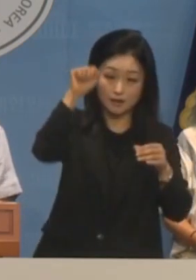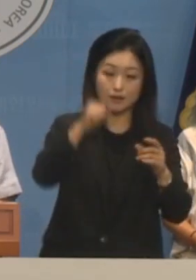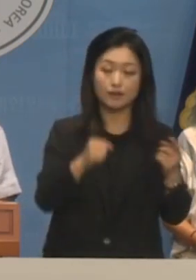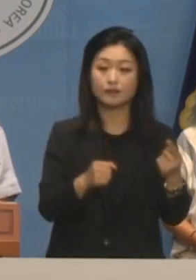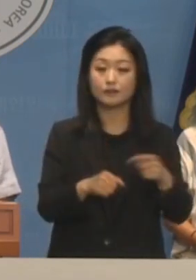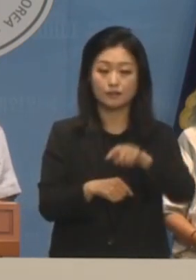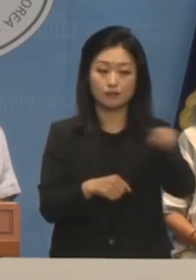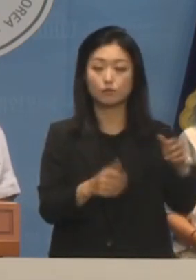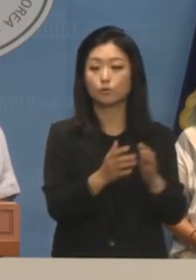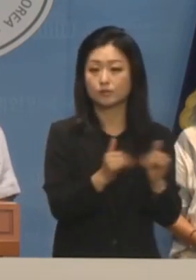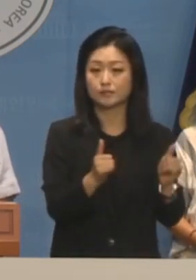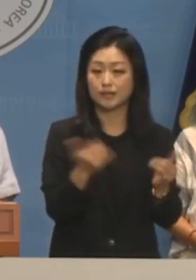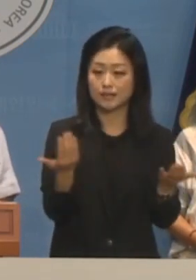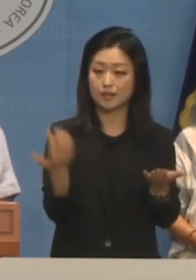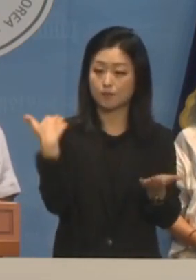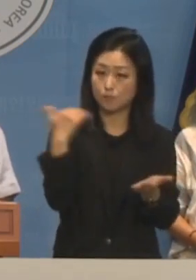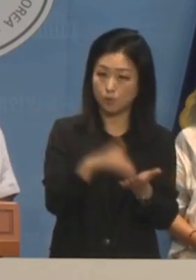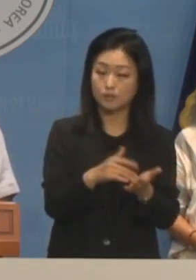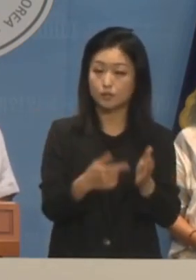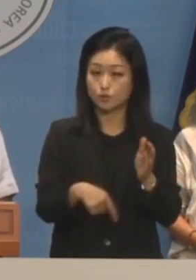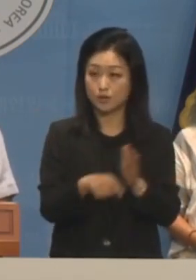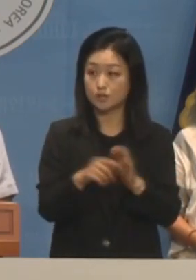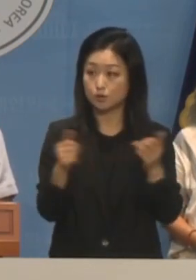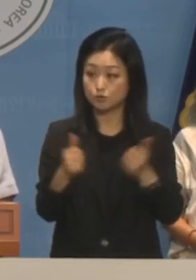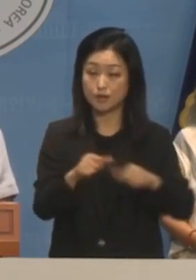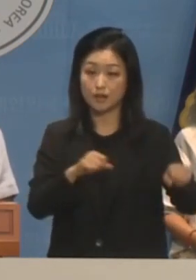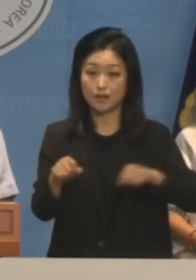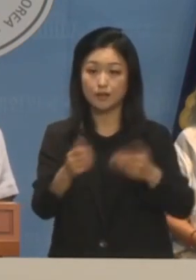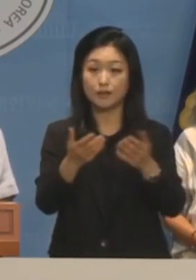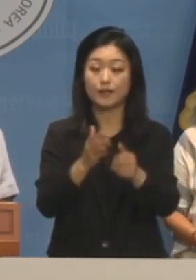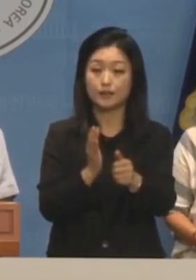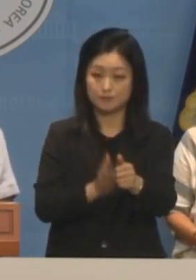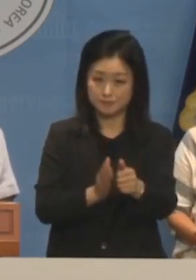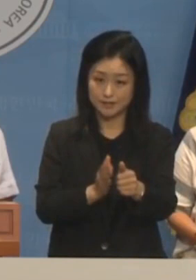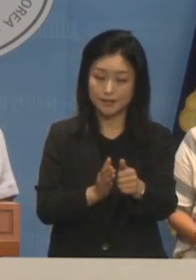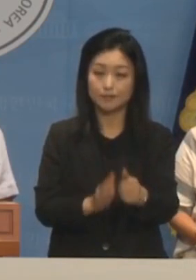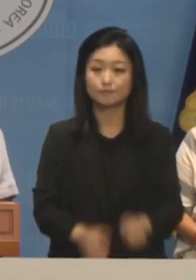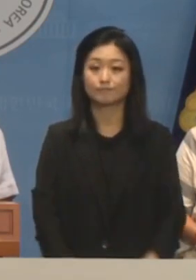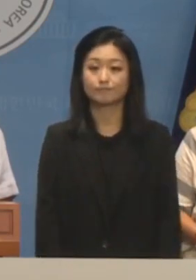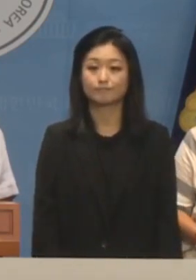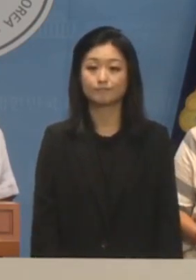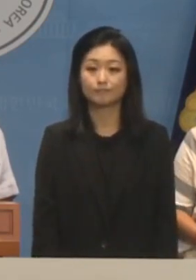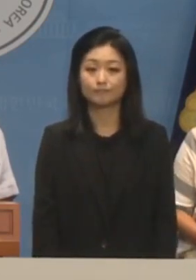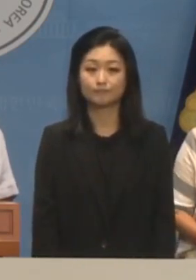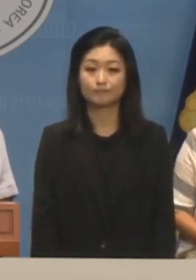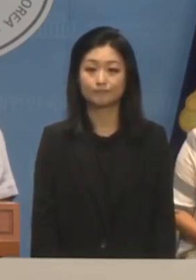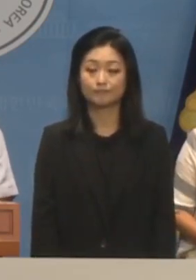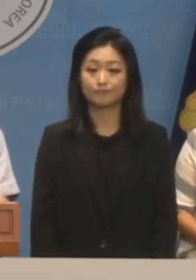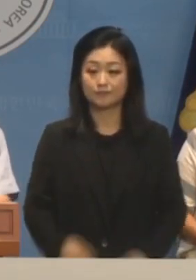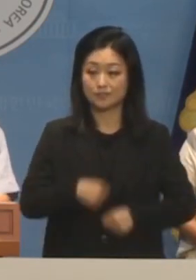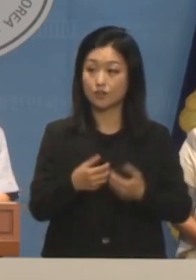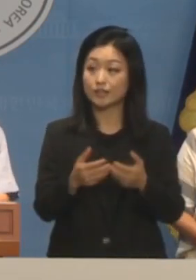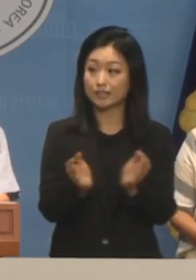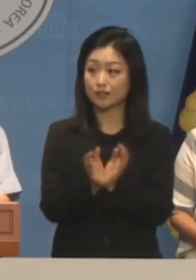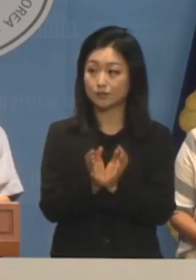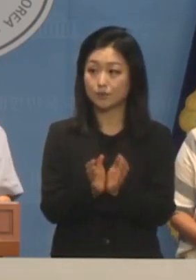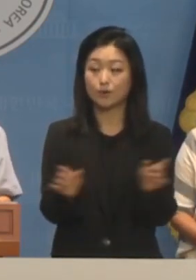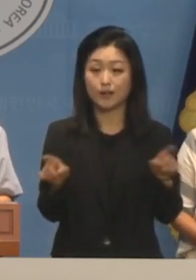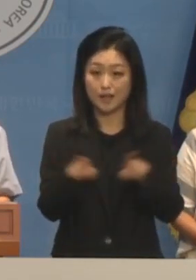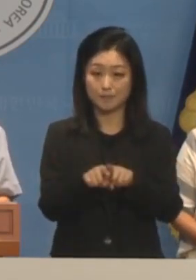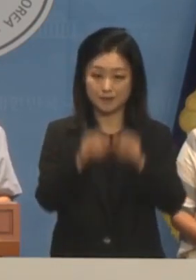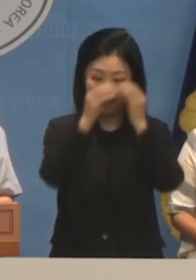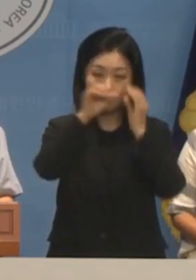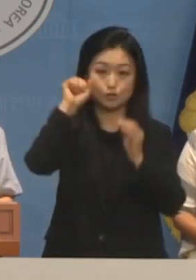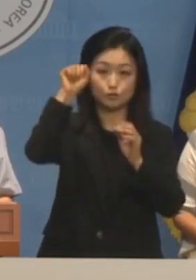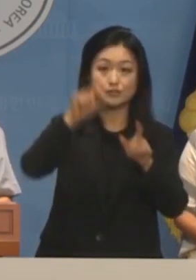세종호텔 노동자들의 복직을 위해 국회가 적극 나서기를 강력히 촉구합니다. 정의당도 그 복직